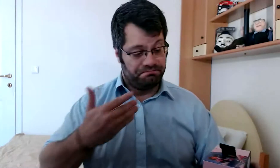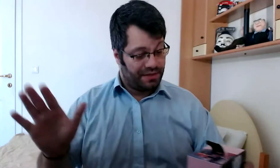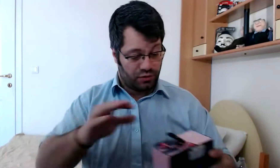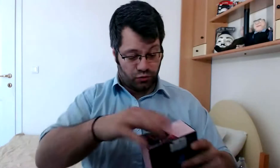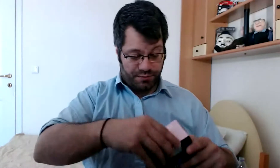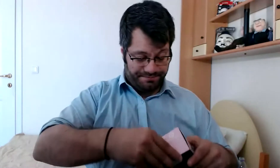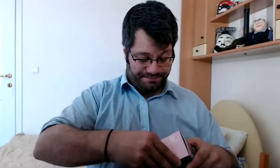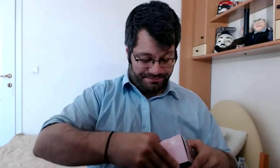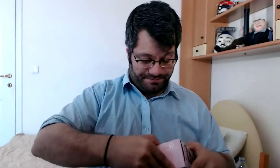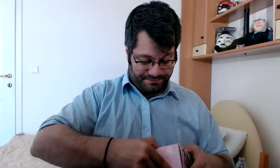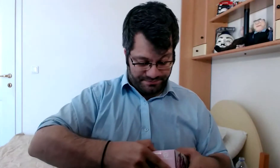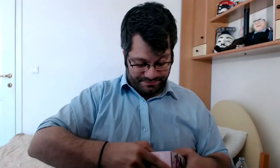Συνεχίζουμε.